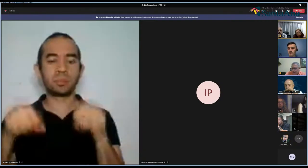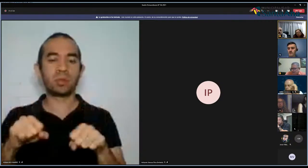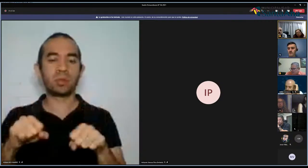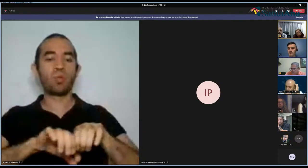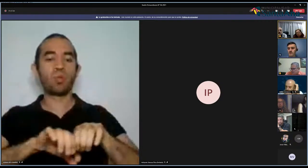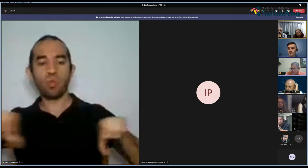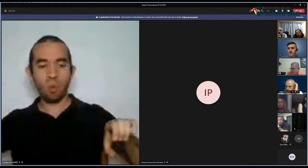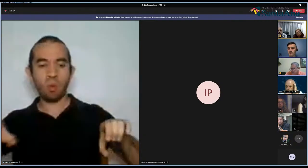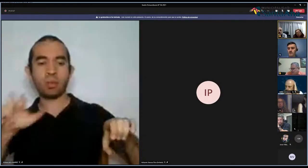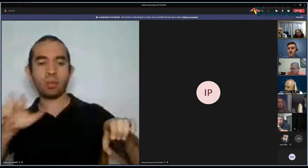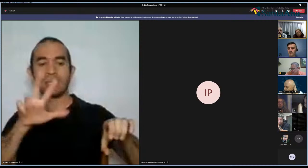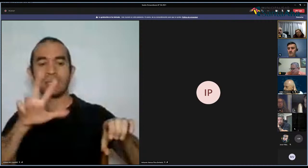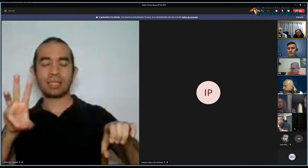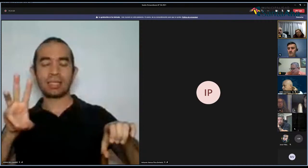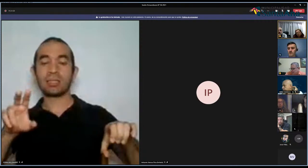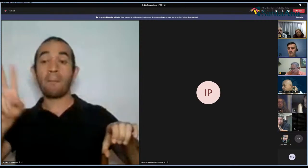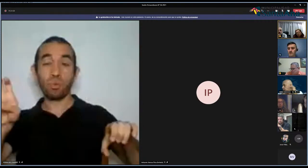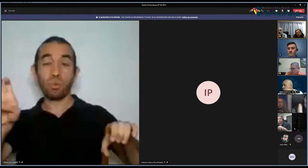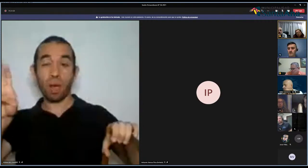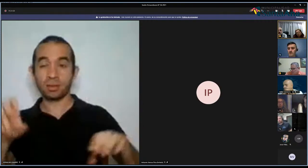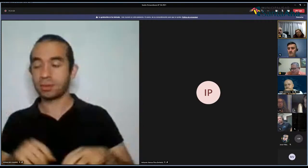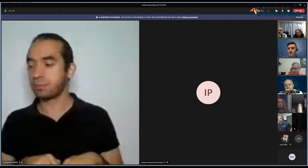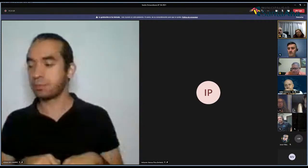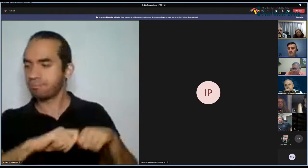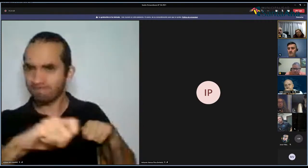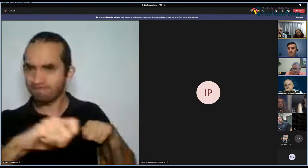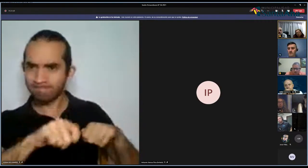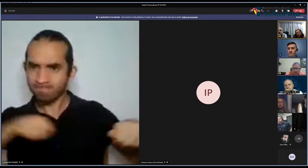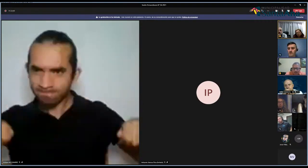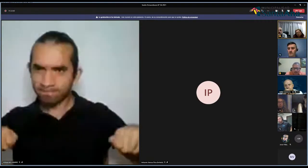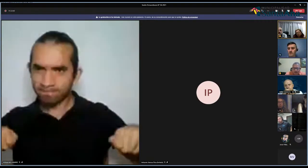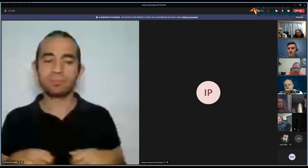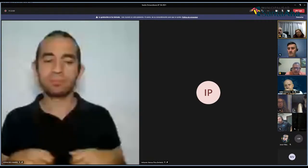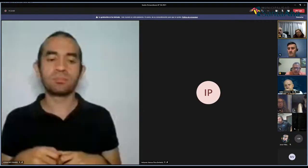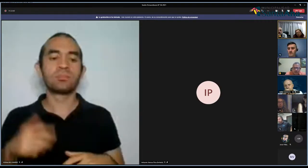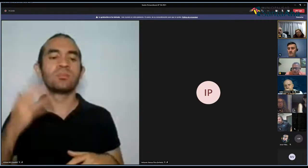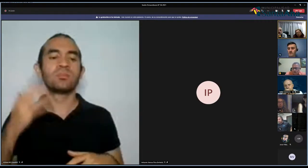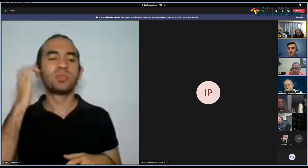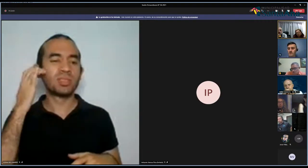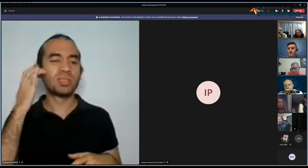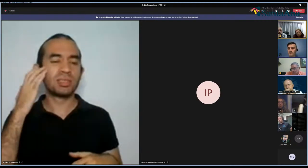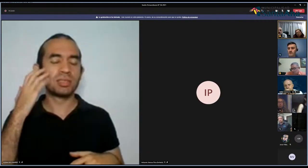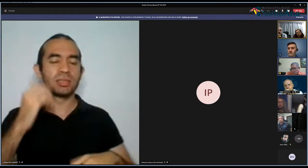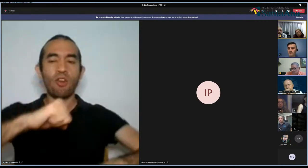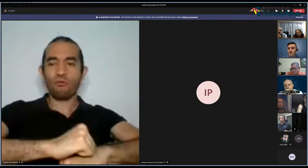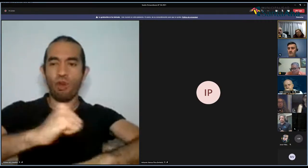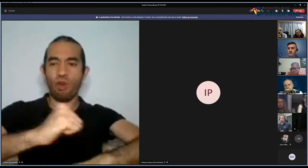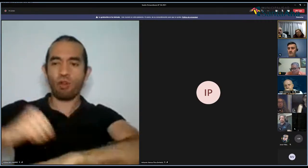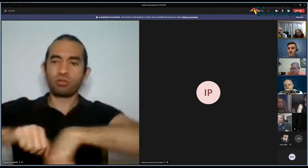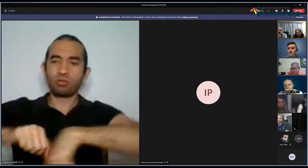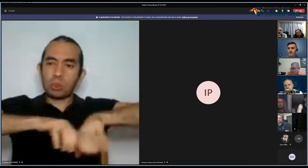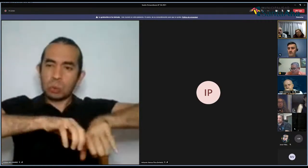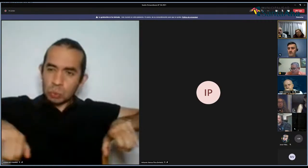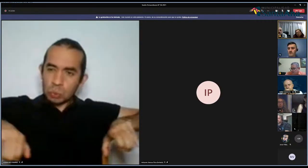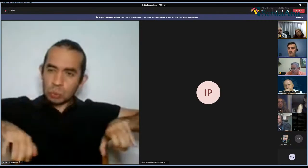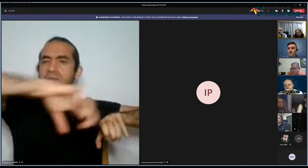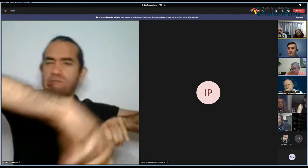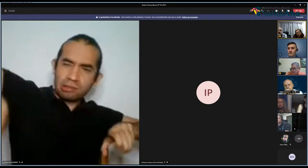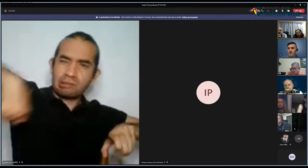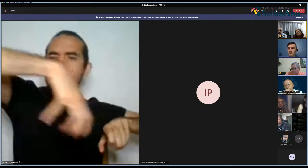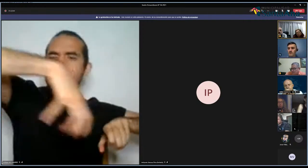36 pulgadas y nos costó bastante porque chocaba ya con ese manto rocoso que costó como les digo bastante